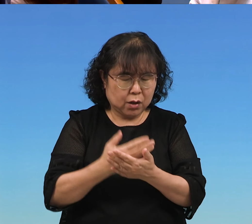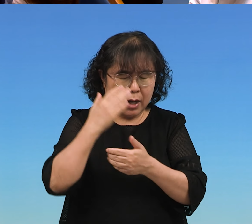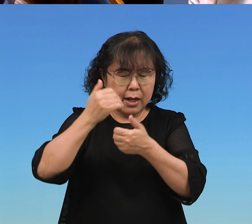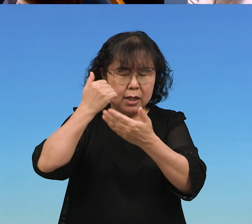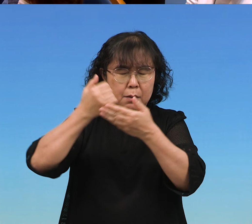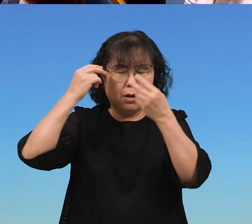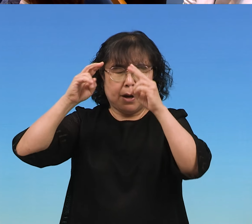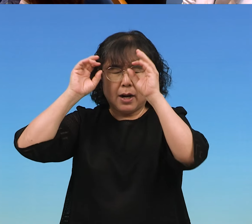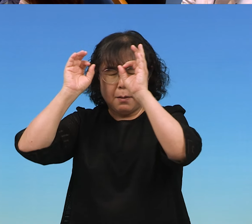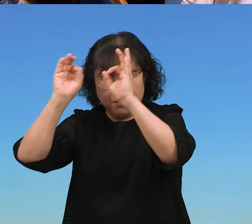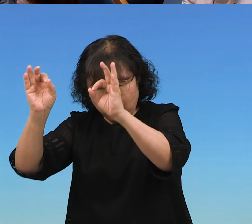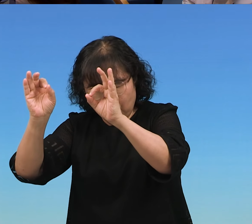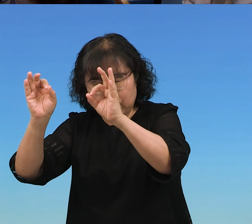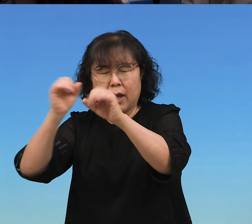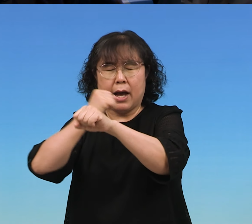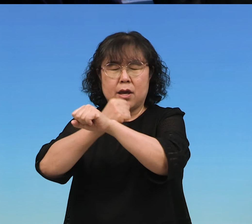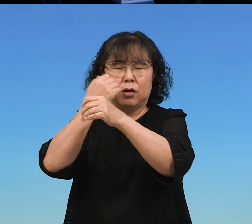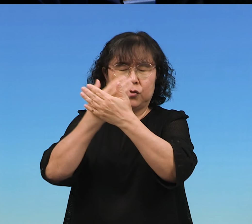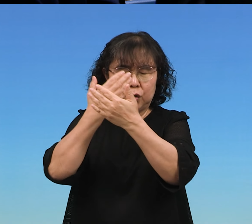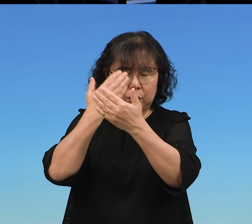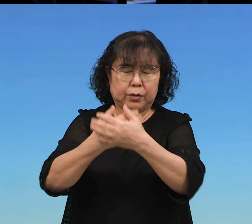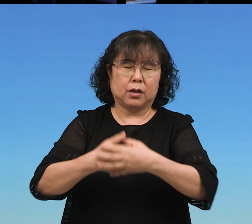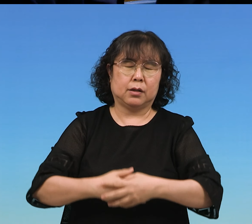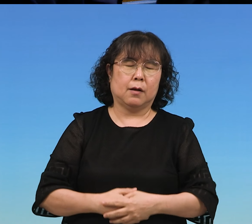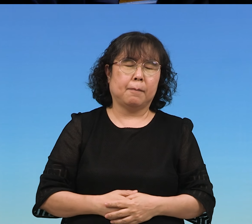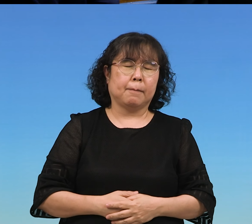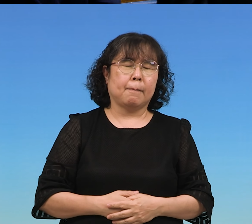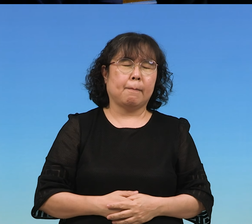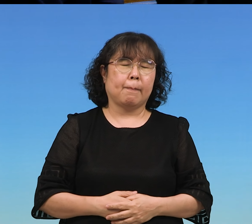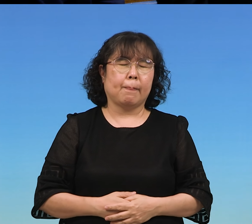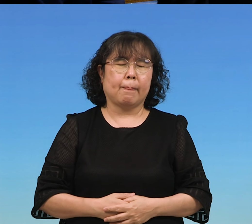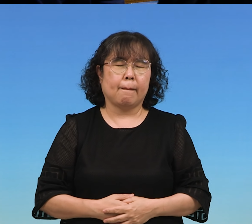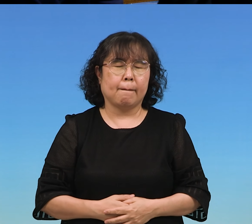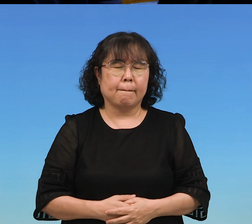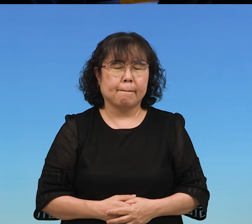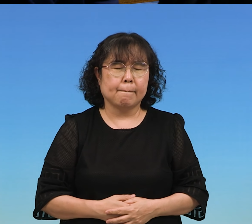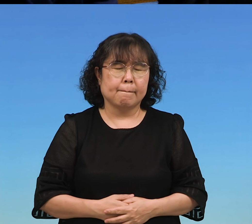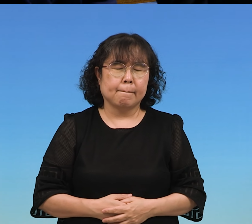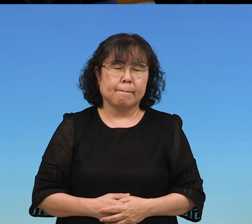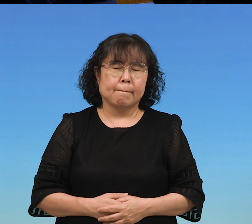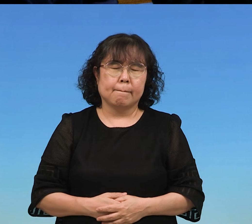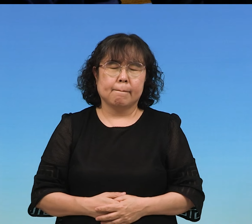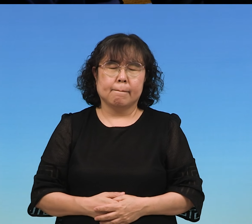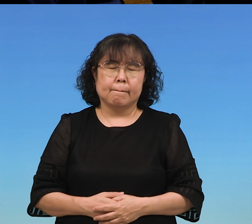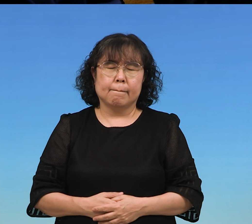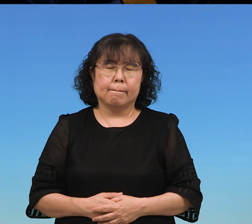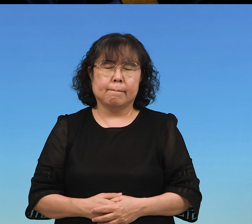가하여 하나님께 기도할 수 있도록 인도하여 주시옵소서.